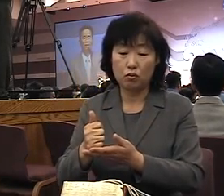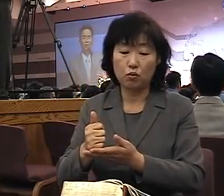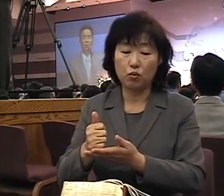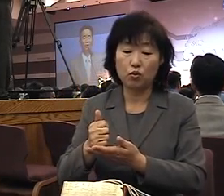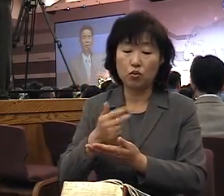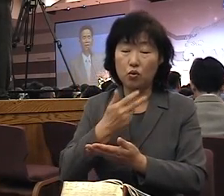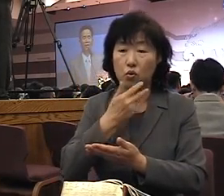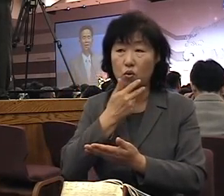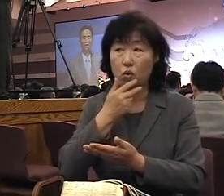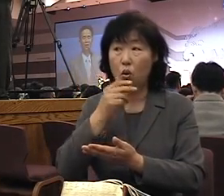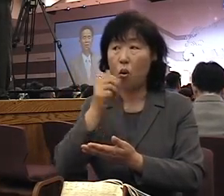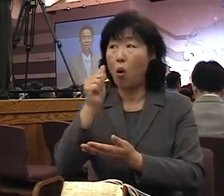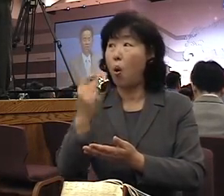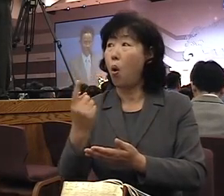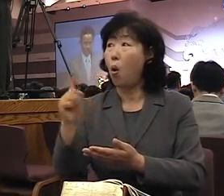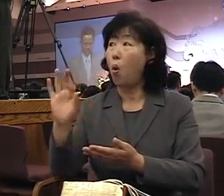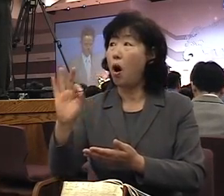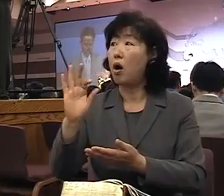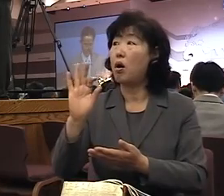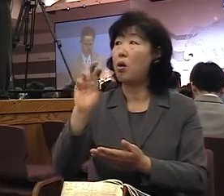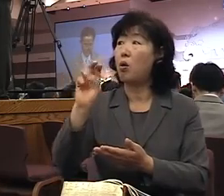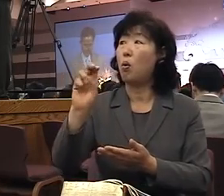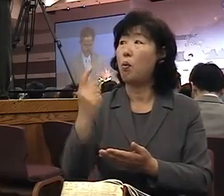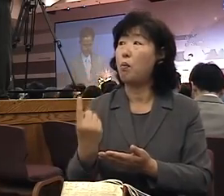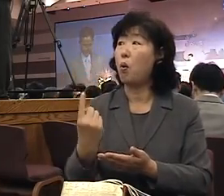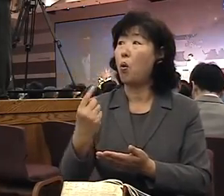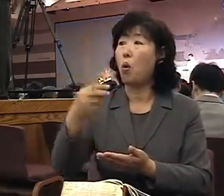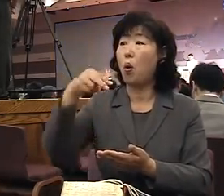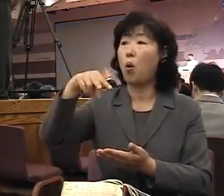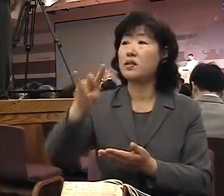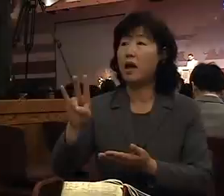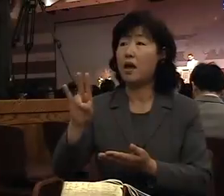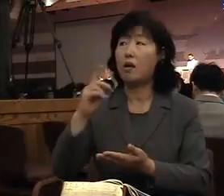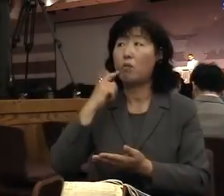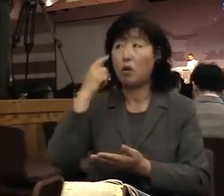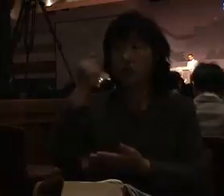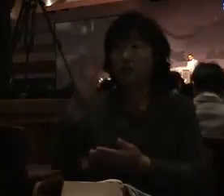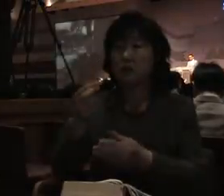전도사님 부임하셨는데 영상으로 인사드리겠습니다.